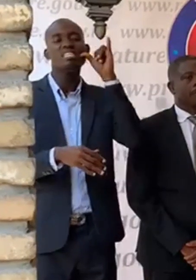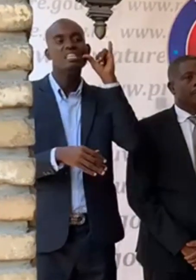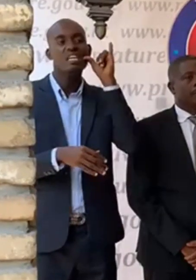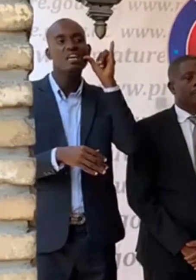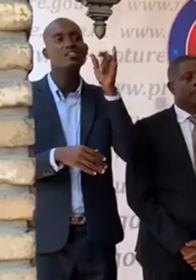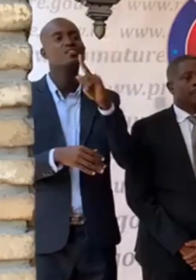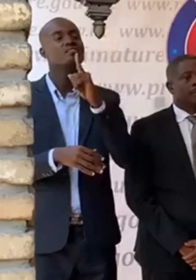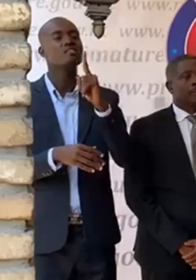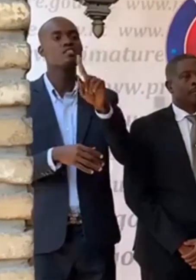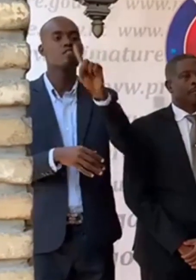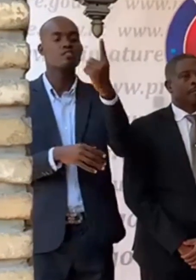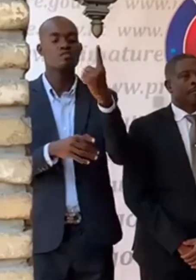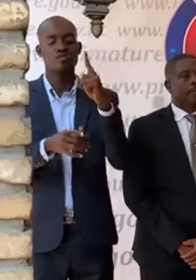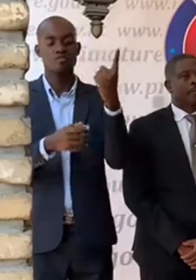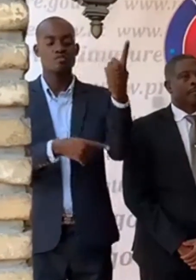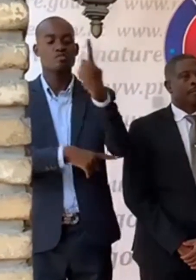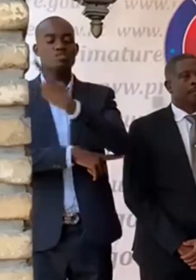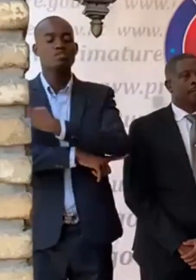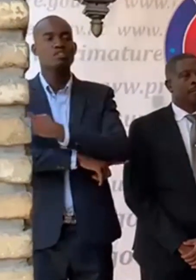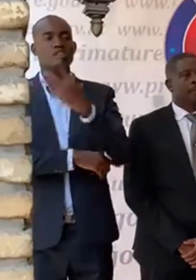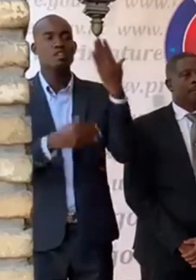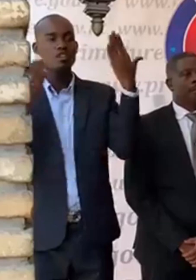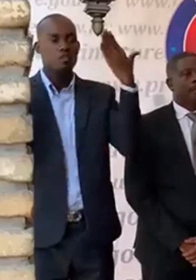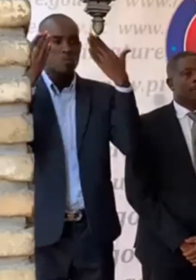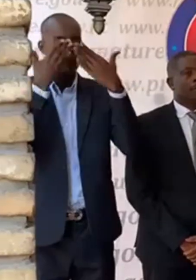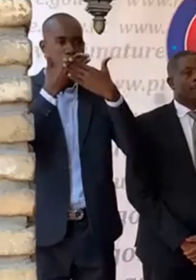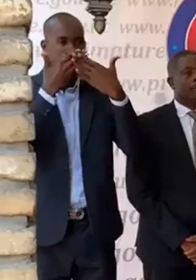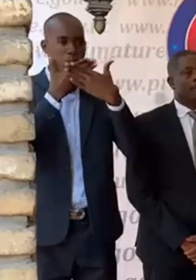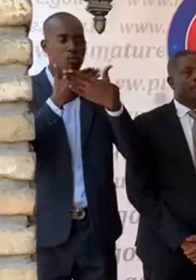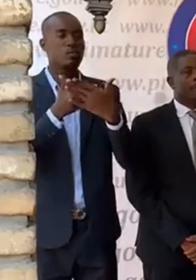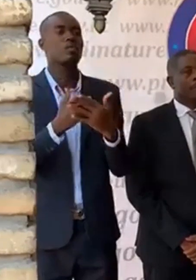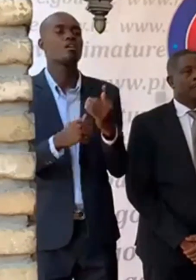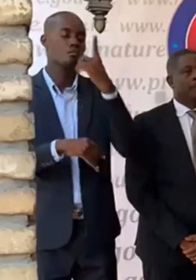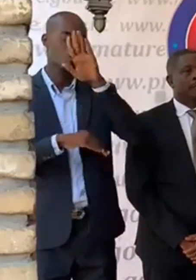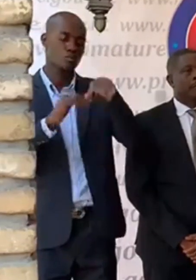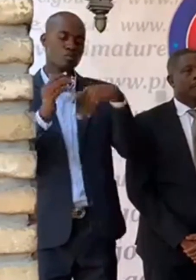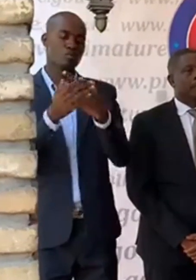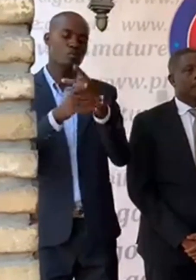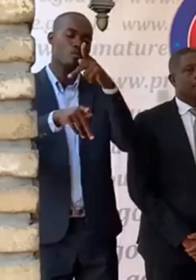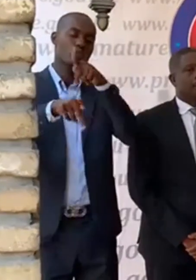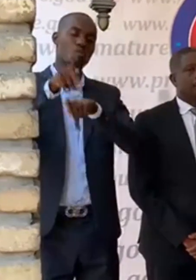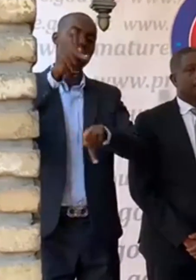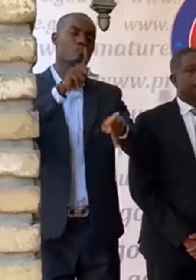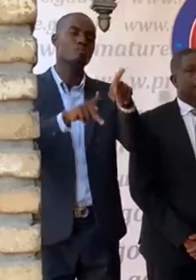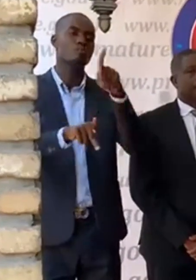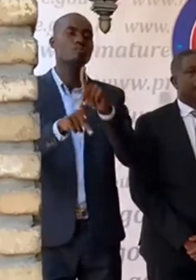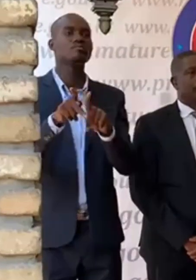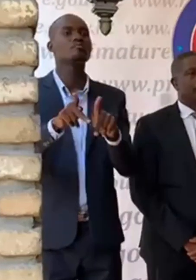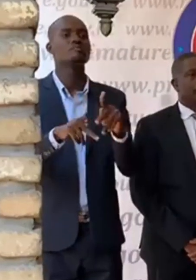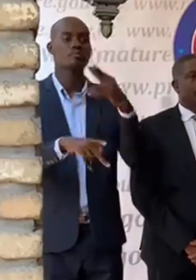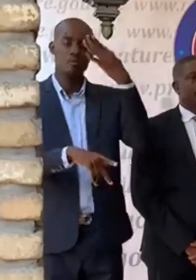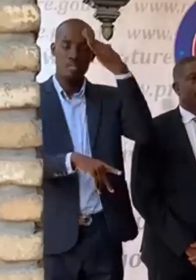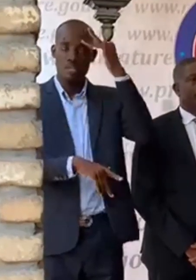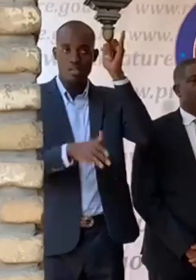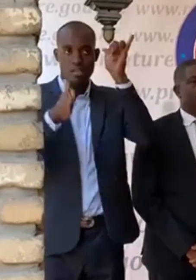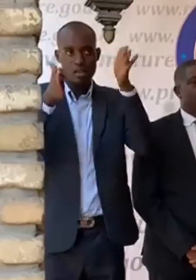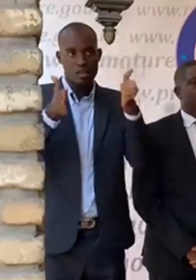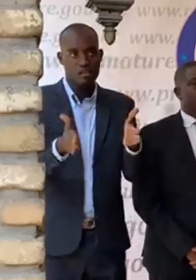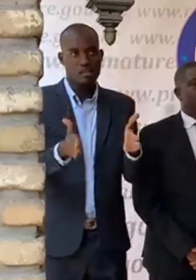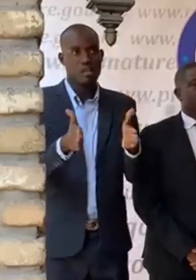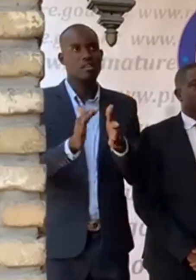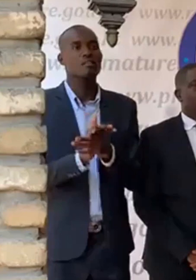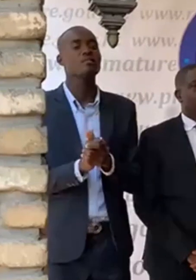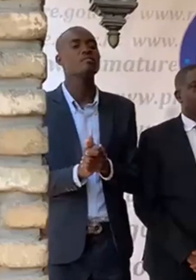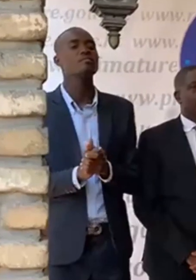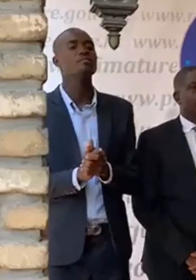lui-même yo té déjà révoqué alors pour pas passer honte li fait tout là ou bien li voyer lettre là c'est question en pile